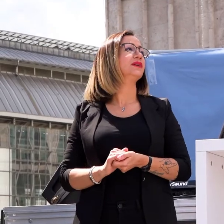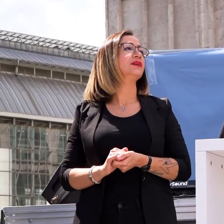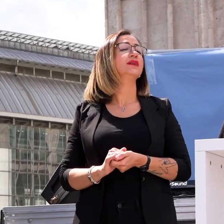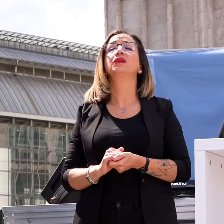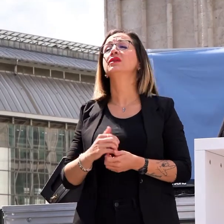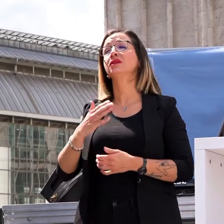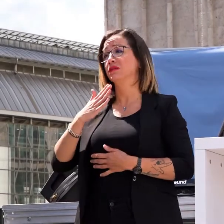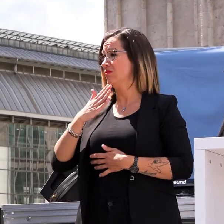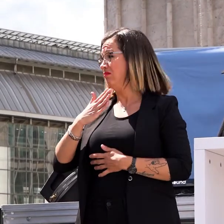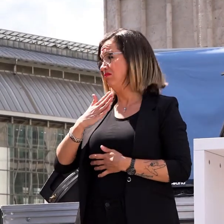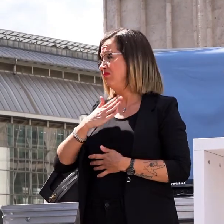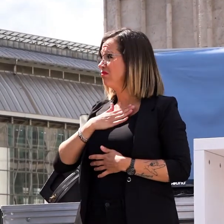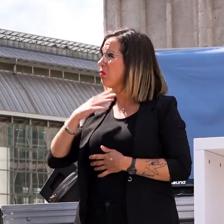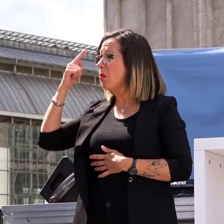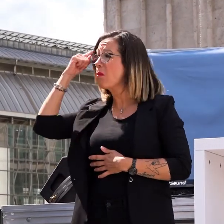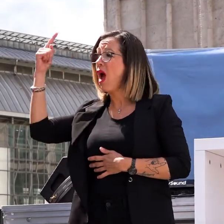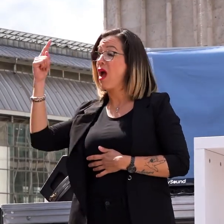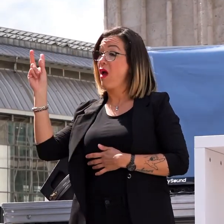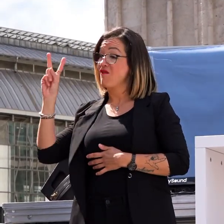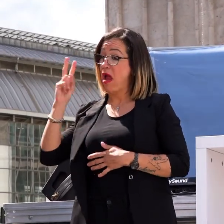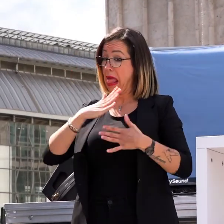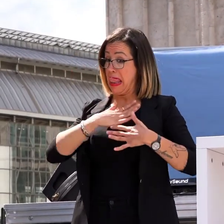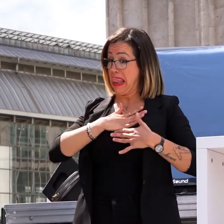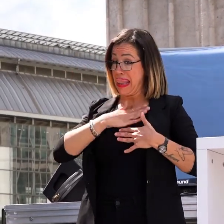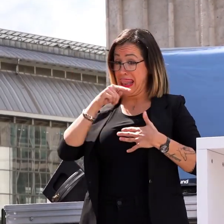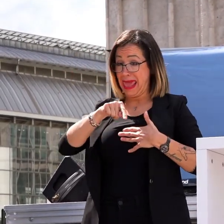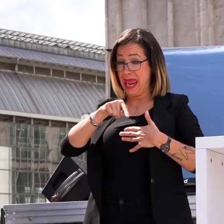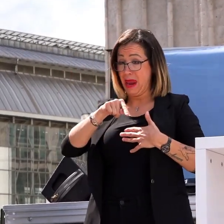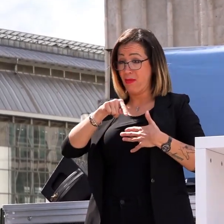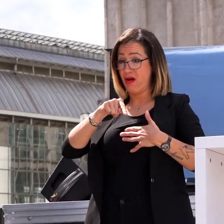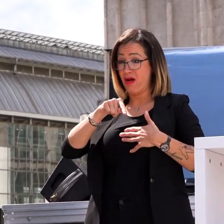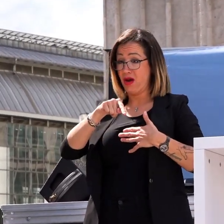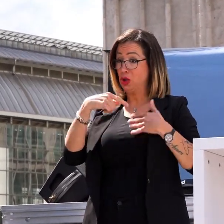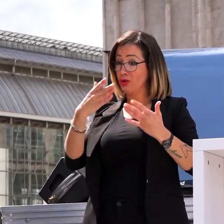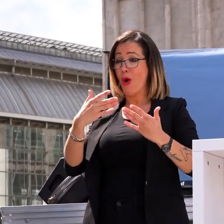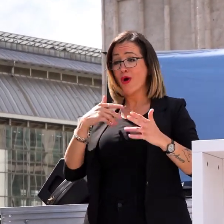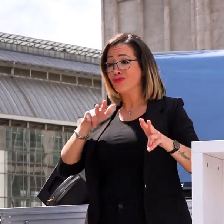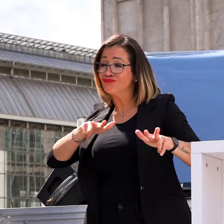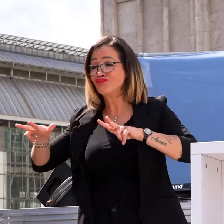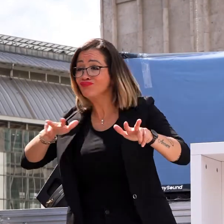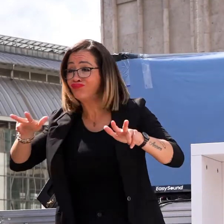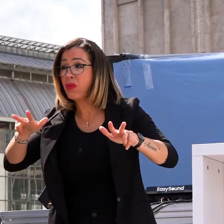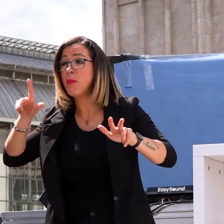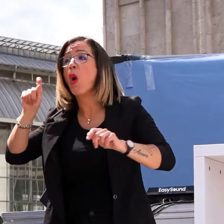Ich bin der Meinung, wenn man aus Liebe handelt, dann würde es Rassismus einfach nicht geben.